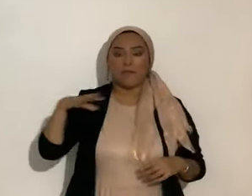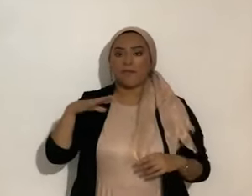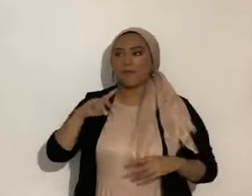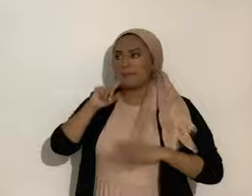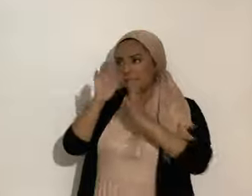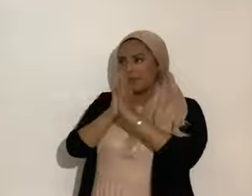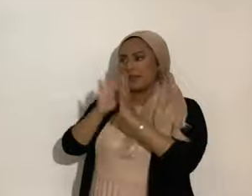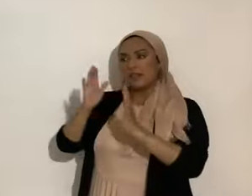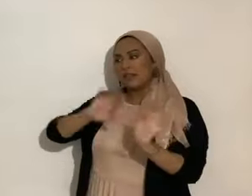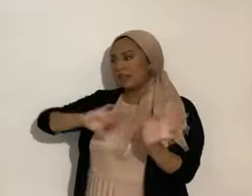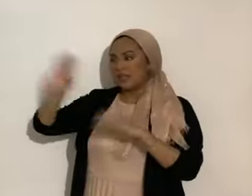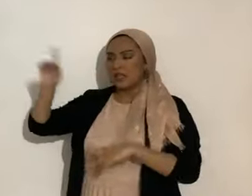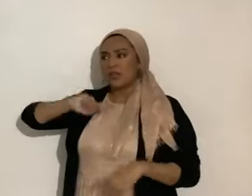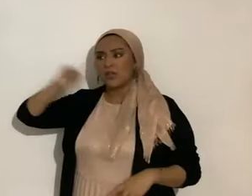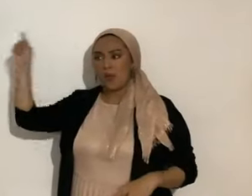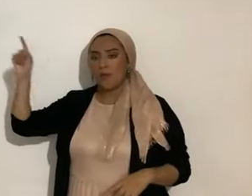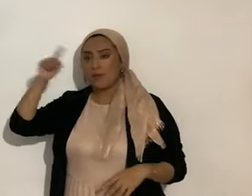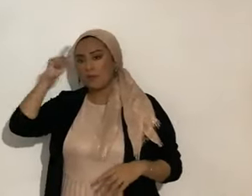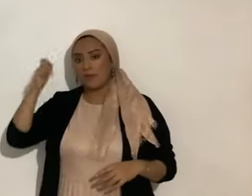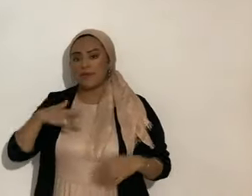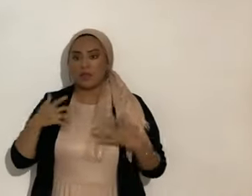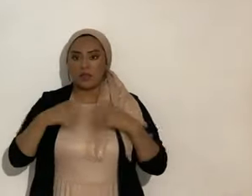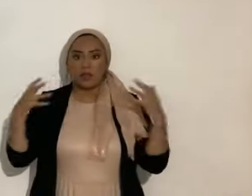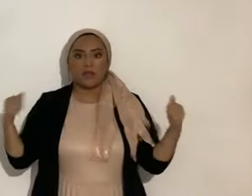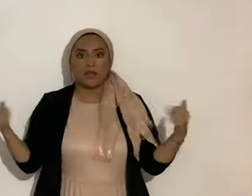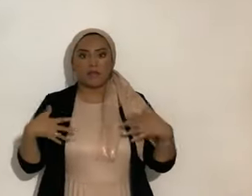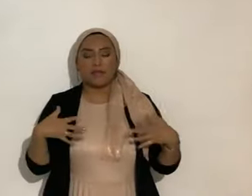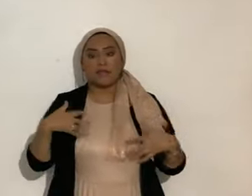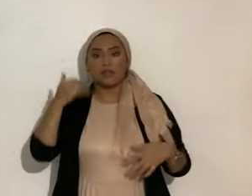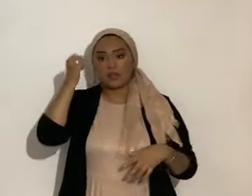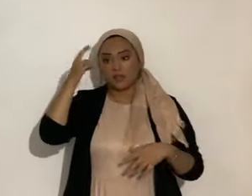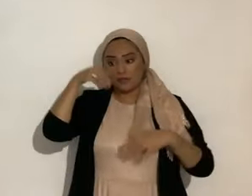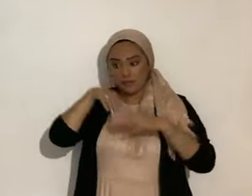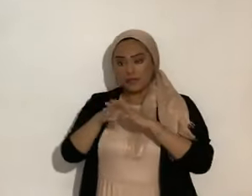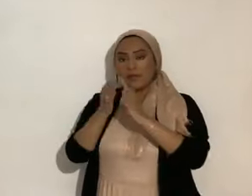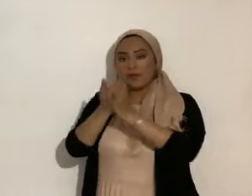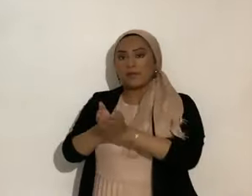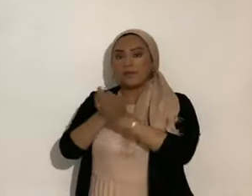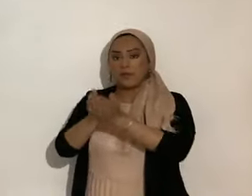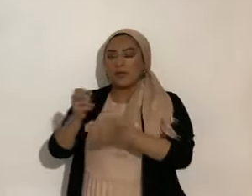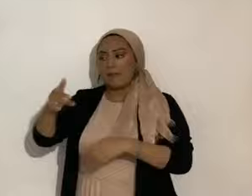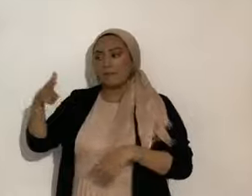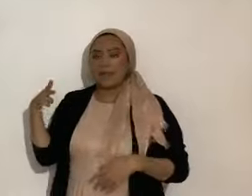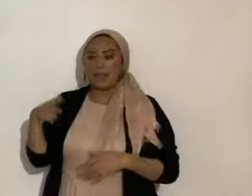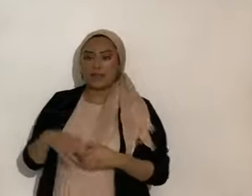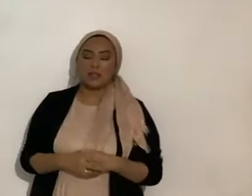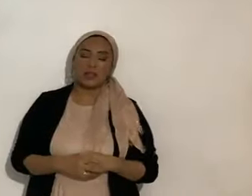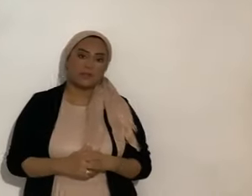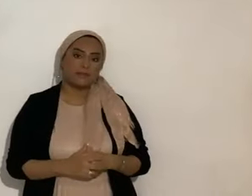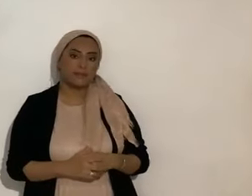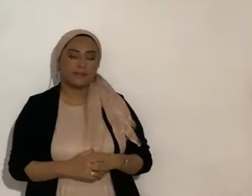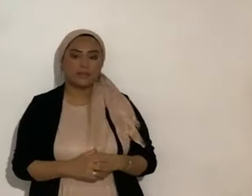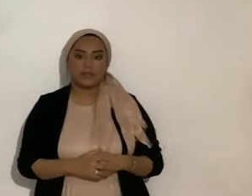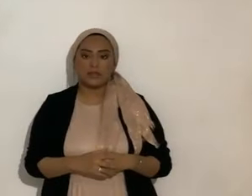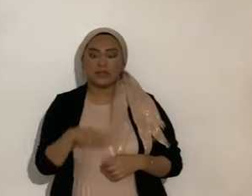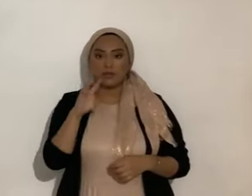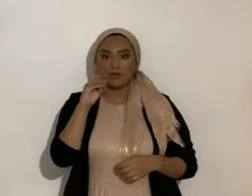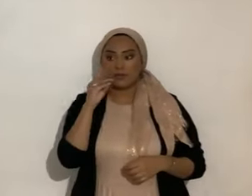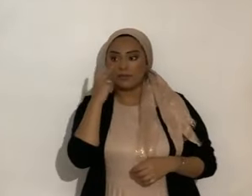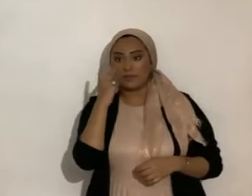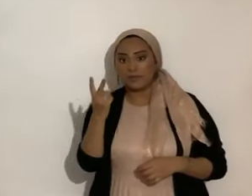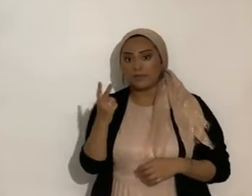rogó que se marchase de ellos, pues tenían gran temor, y Yahshua entrando en la barca se volvió. Terrible, ¿verdad? ¿Se dan cuenta?